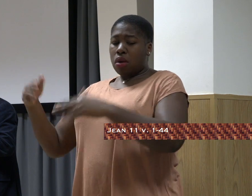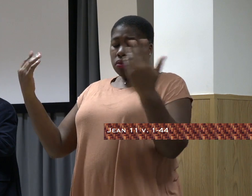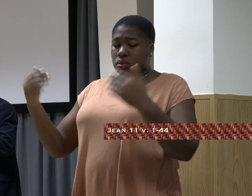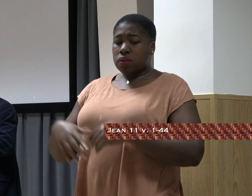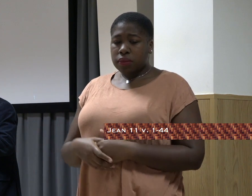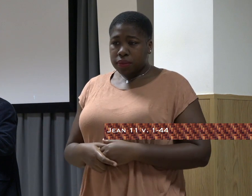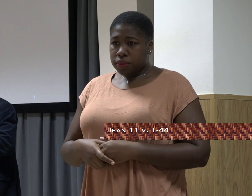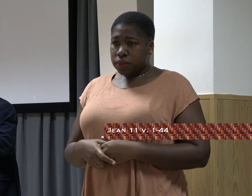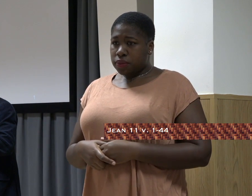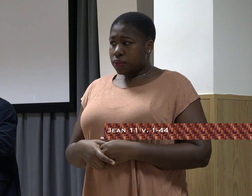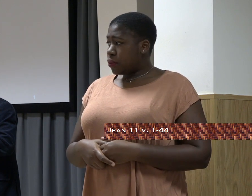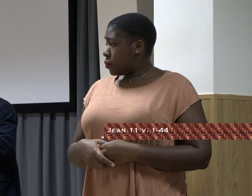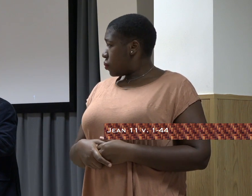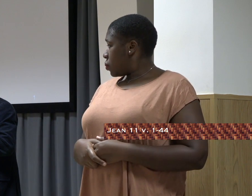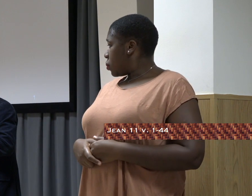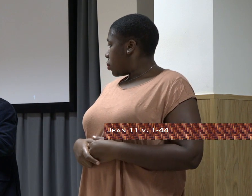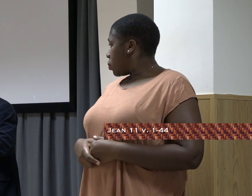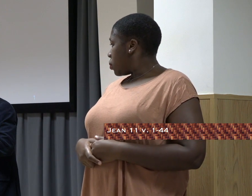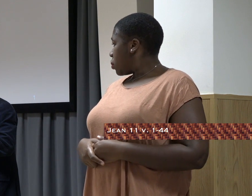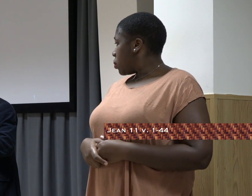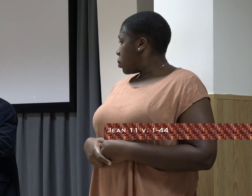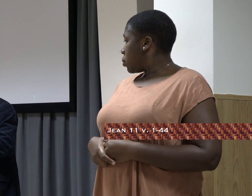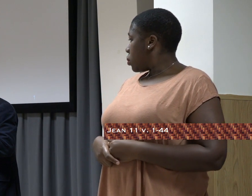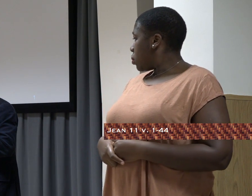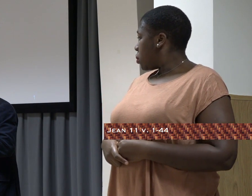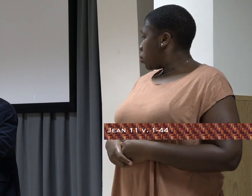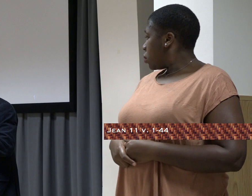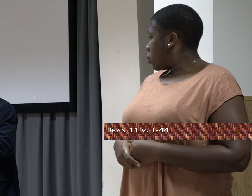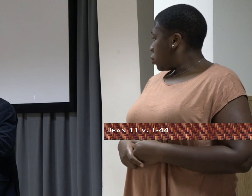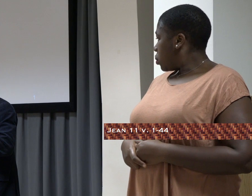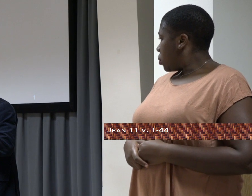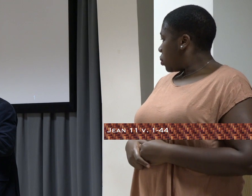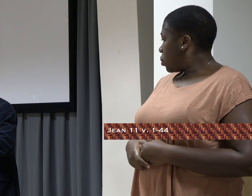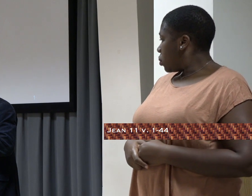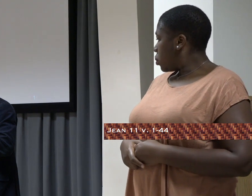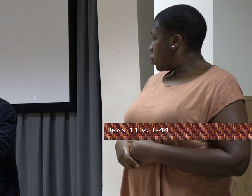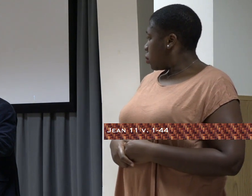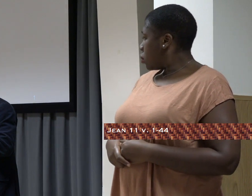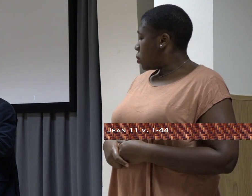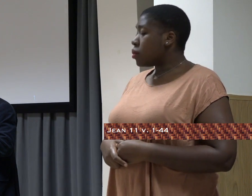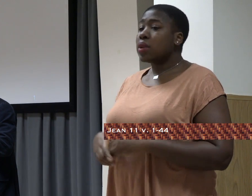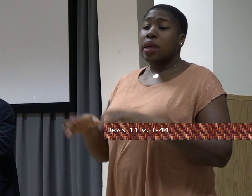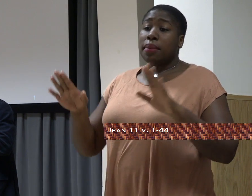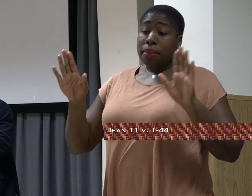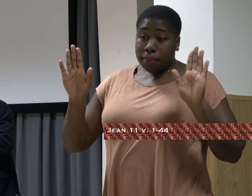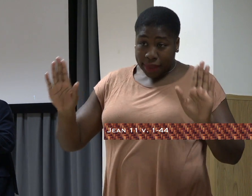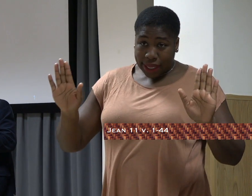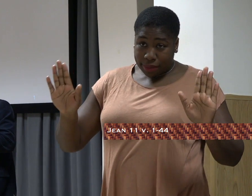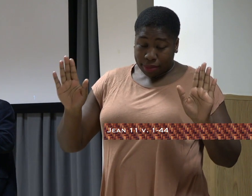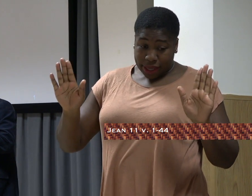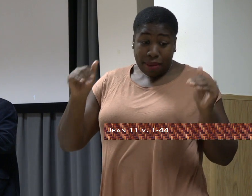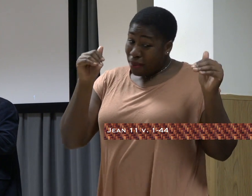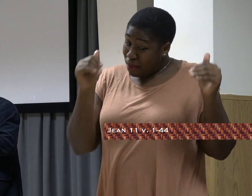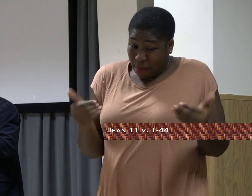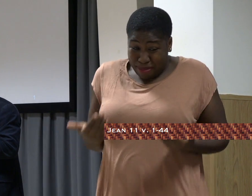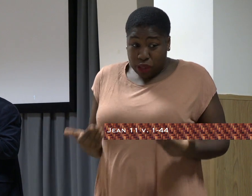Mais maintenant, Même je sais que tout ce que tu